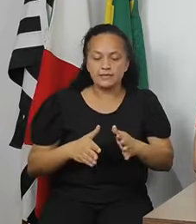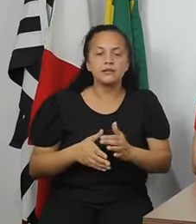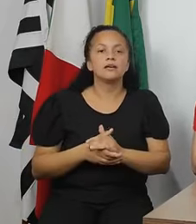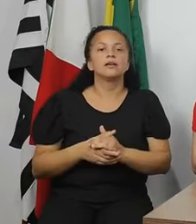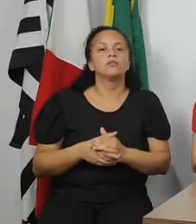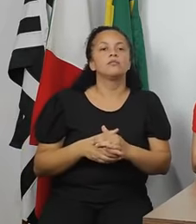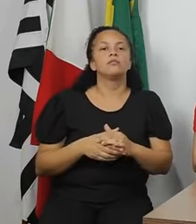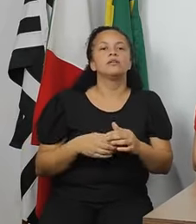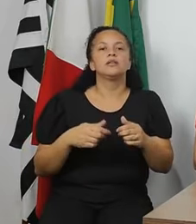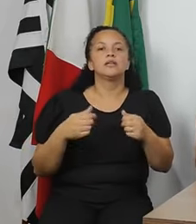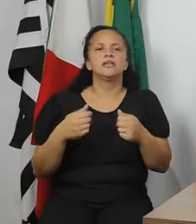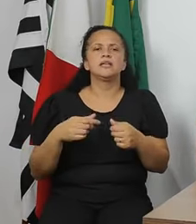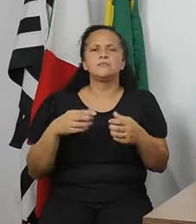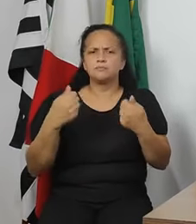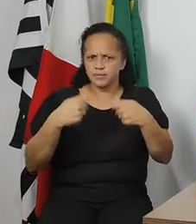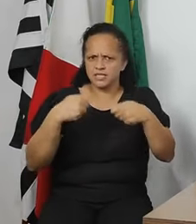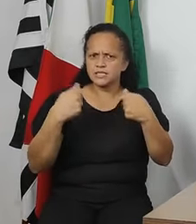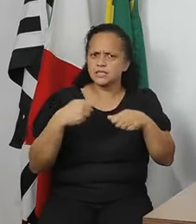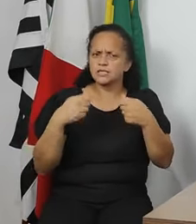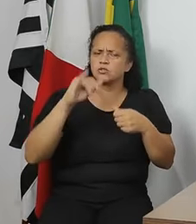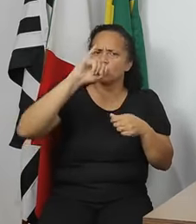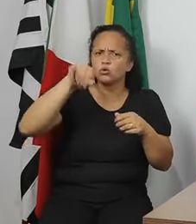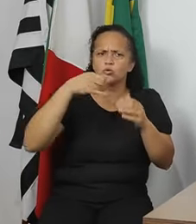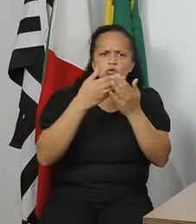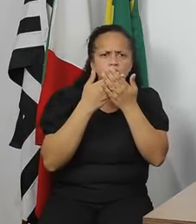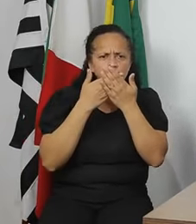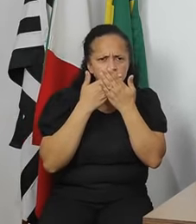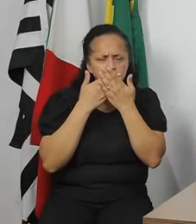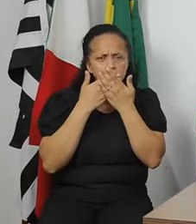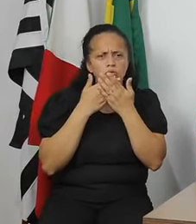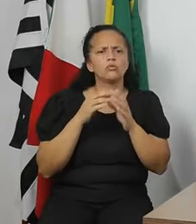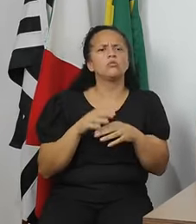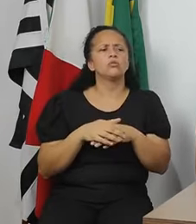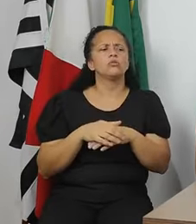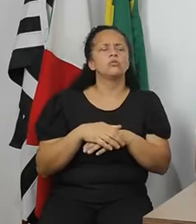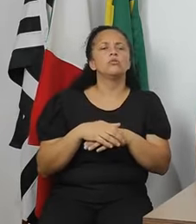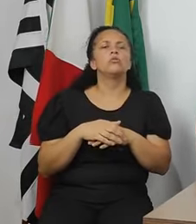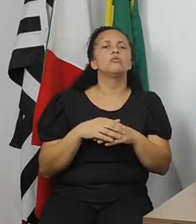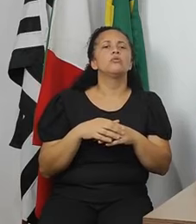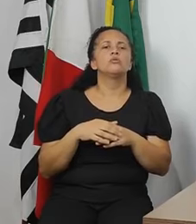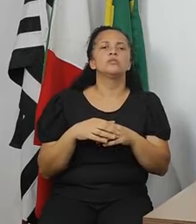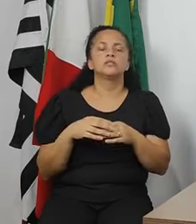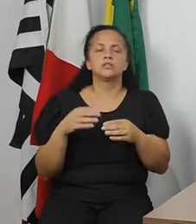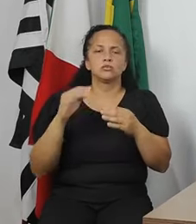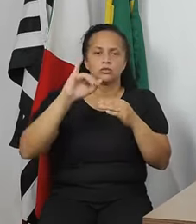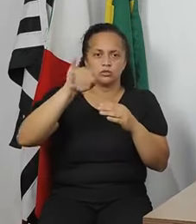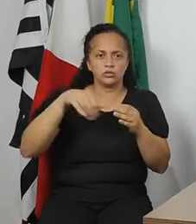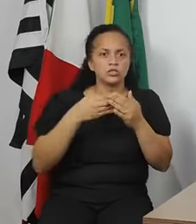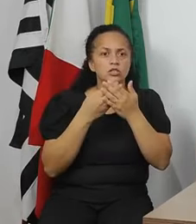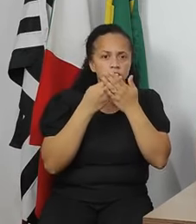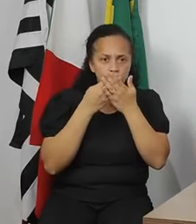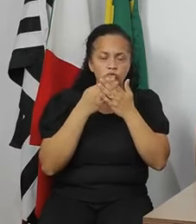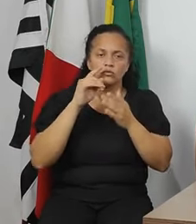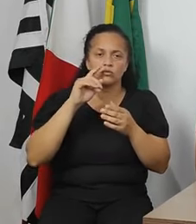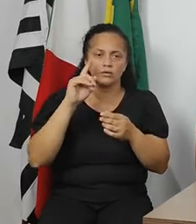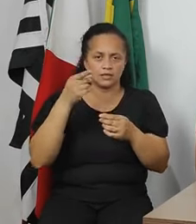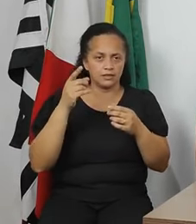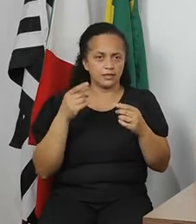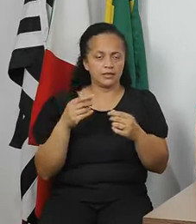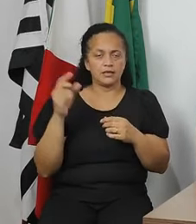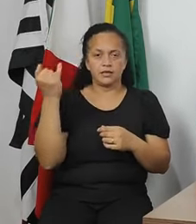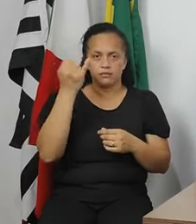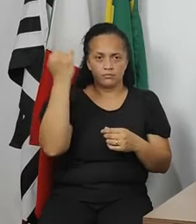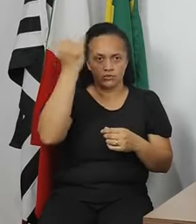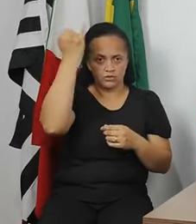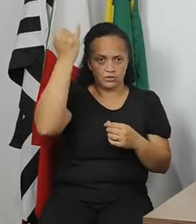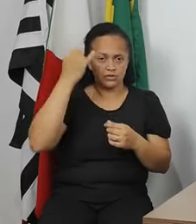no deserto, ele se preparou para aquilo, né? O processo do jejum também foi um processo de preparação para ele. Então, assim, se